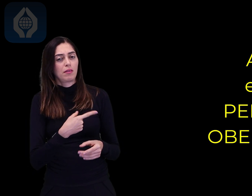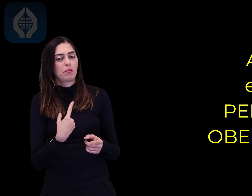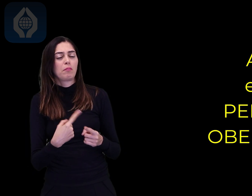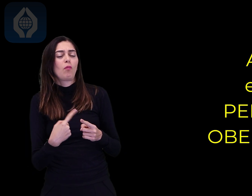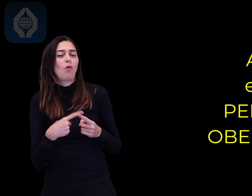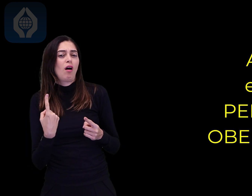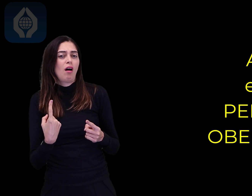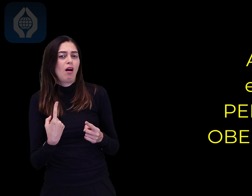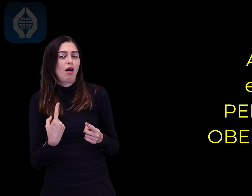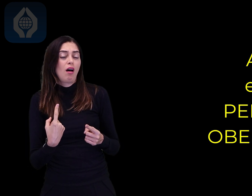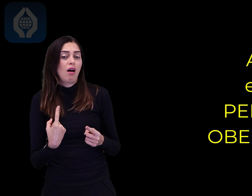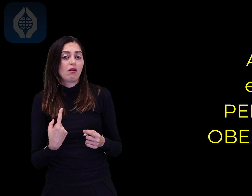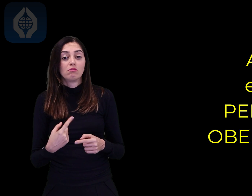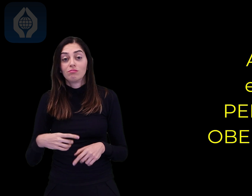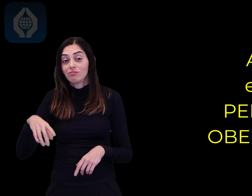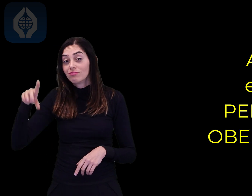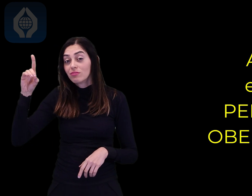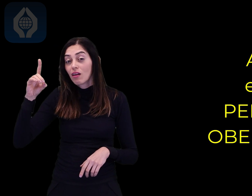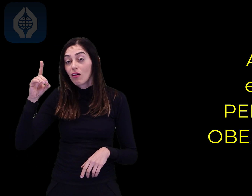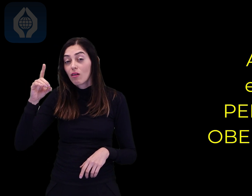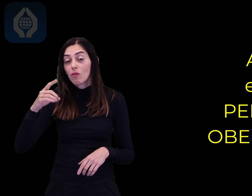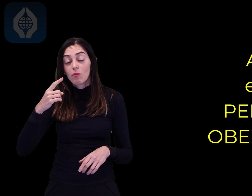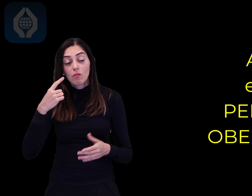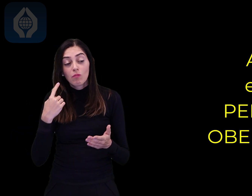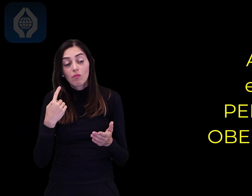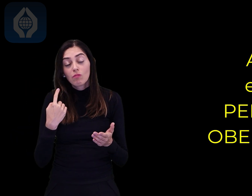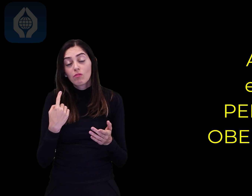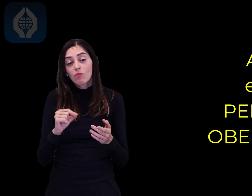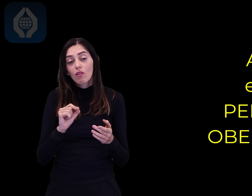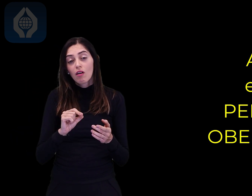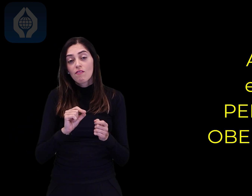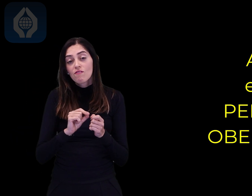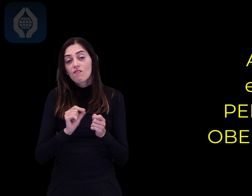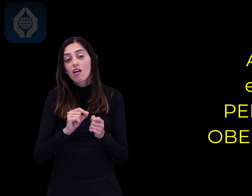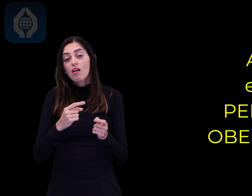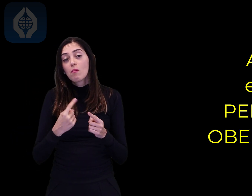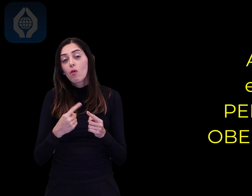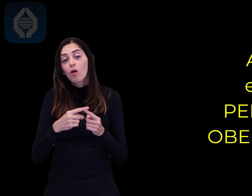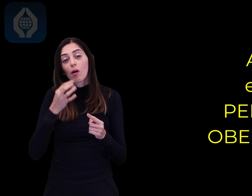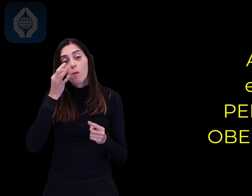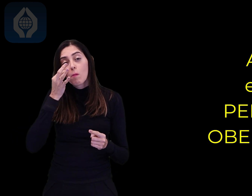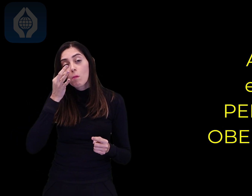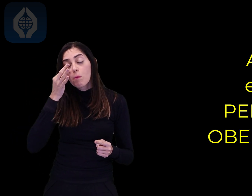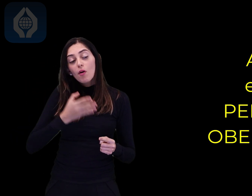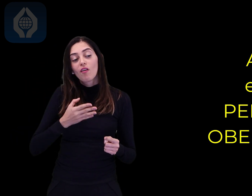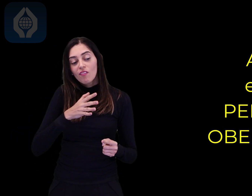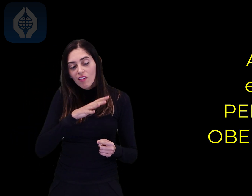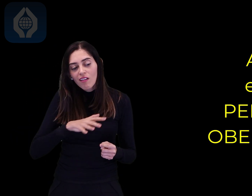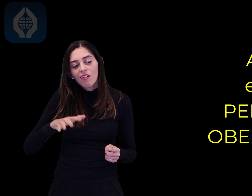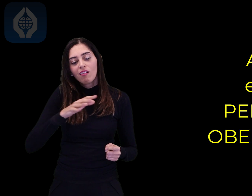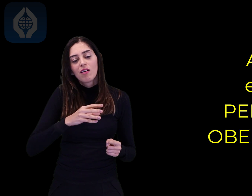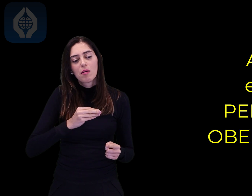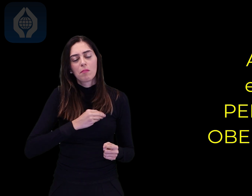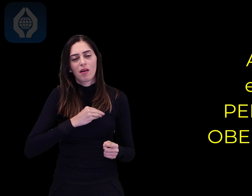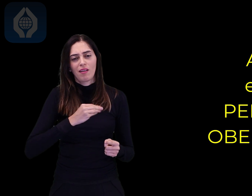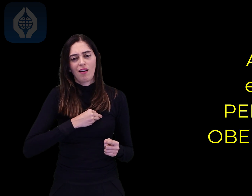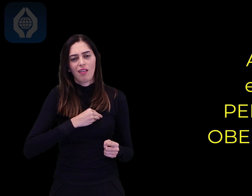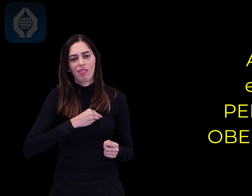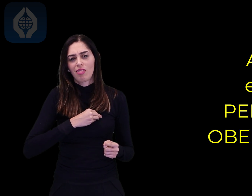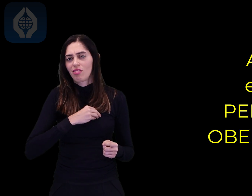O Senhor fez isso porque queria provar a eles que eram pecadores e, portanto, incapazes de agradá-lo. Ele